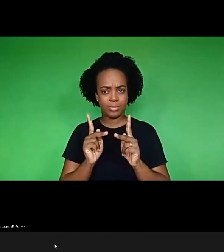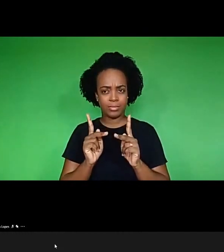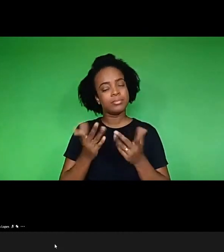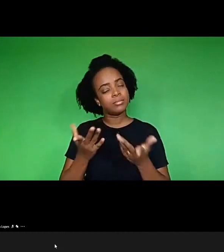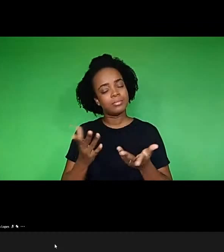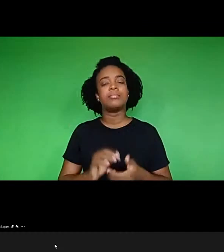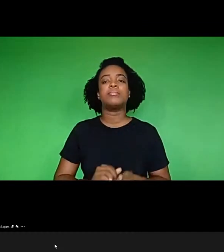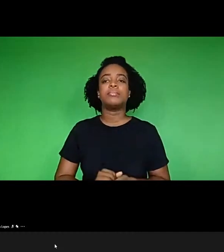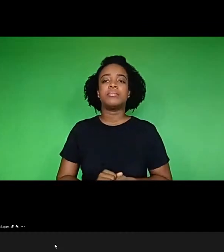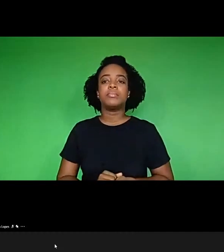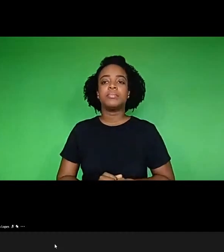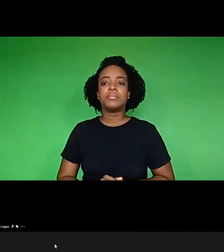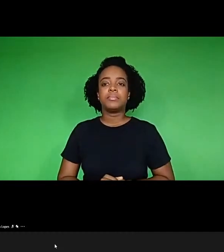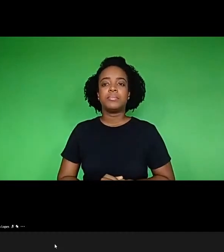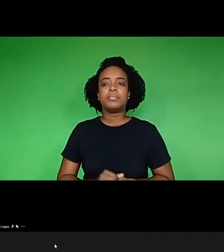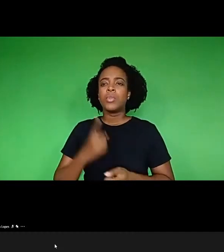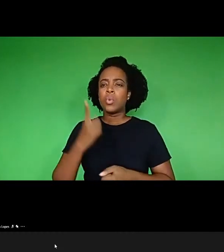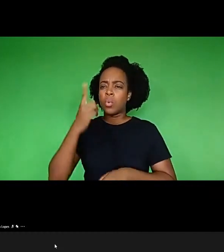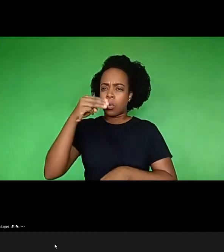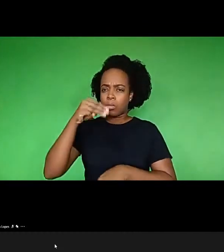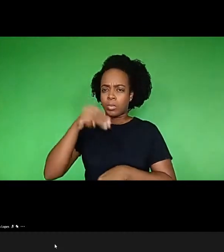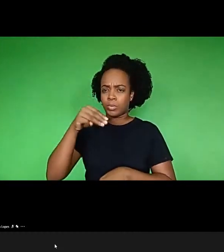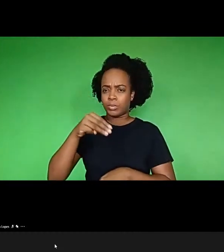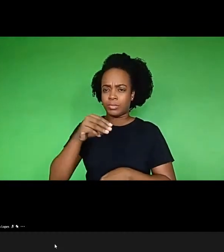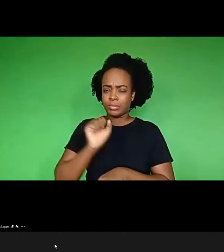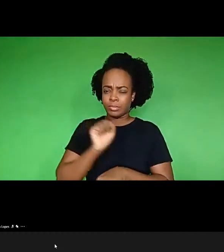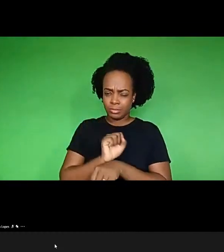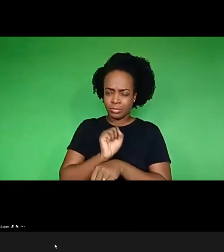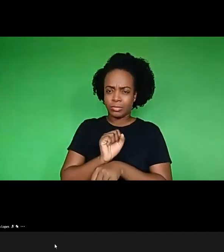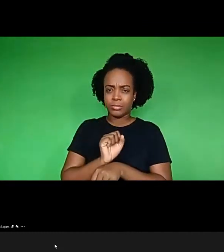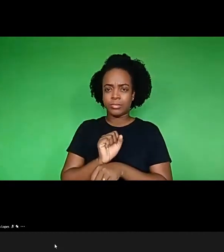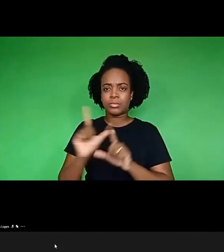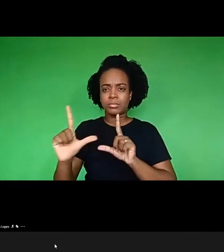Só um minutinho, deixa eu só ajustar aqui a tela para mim.